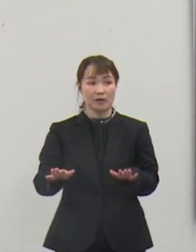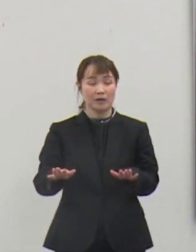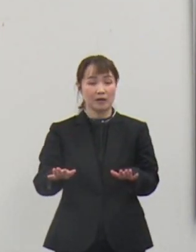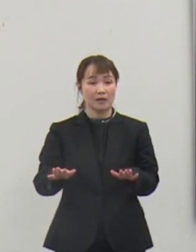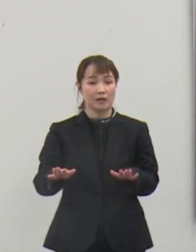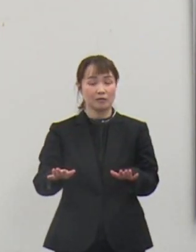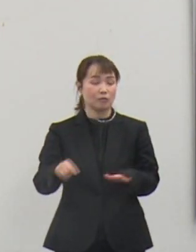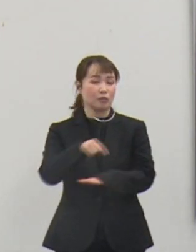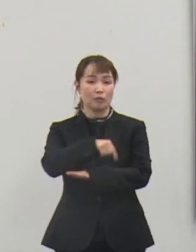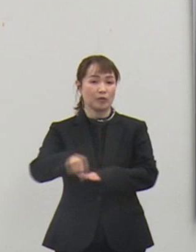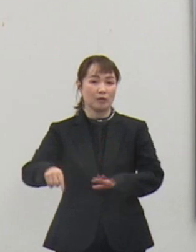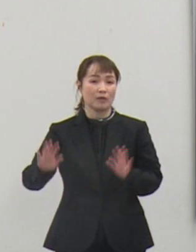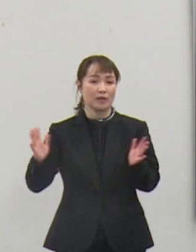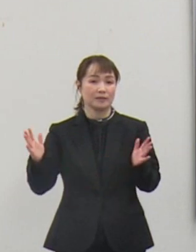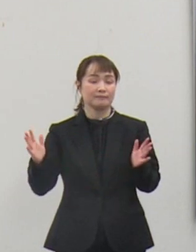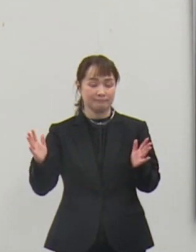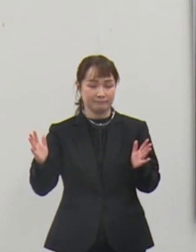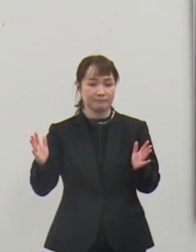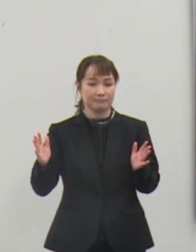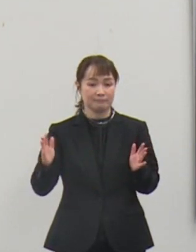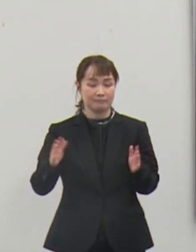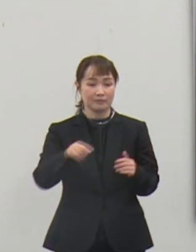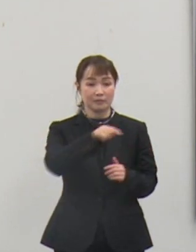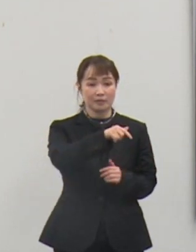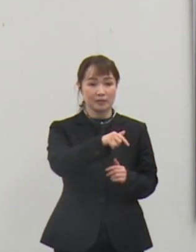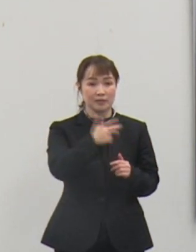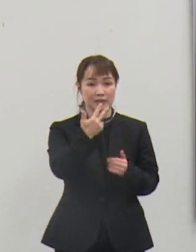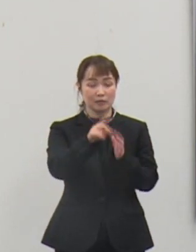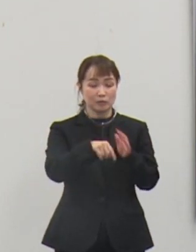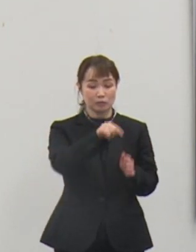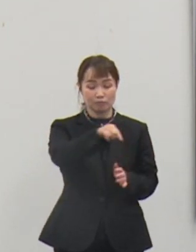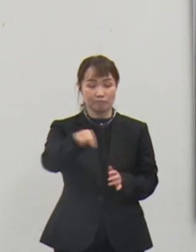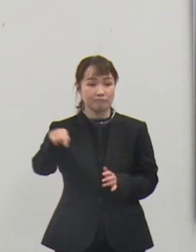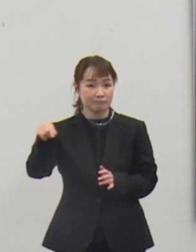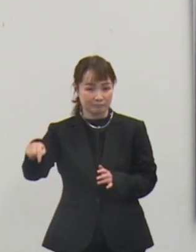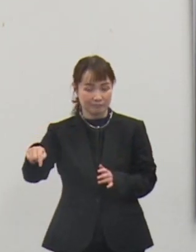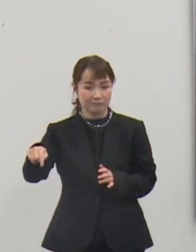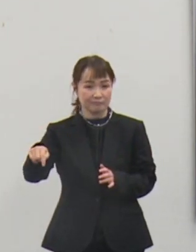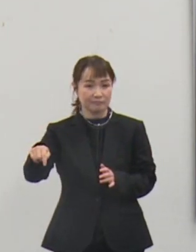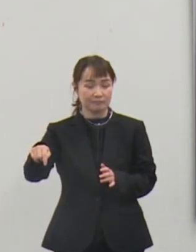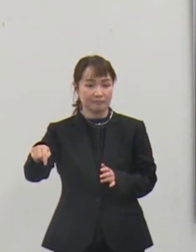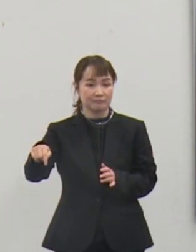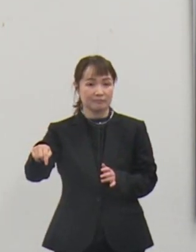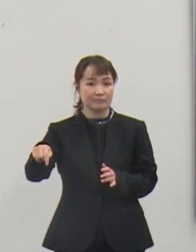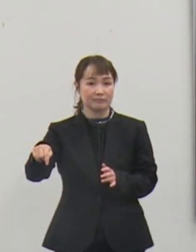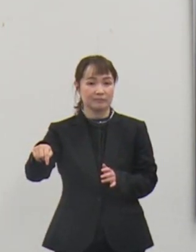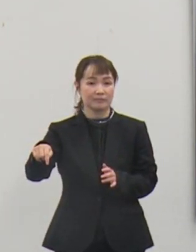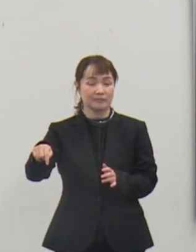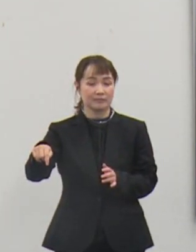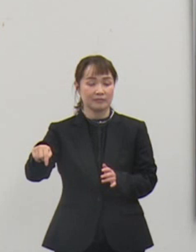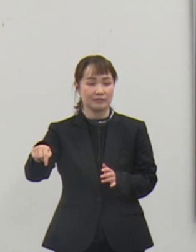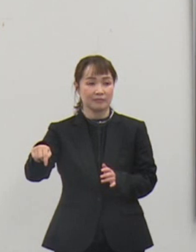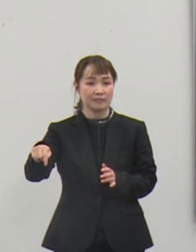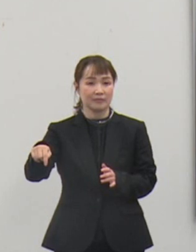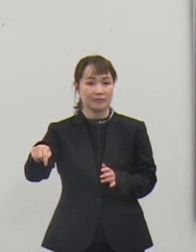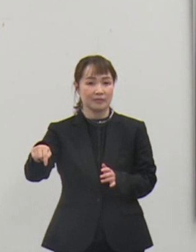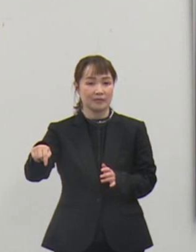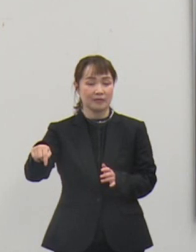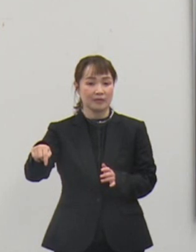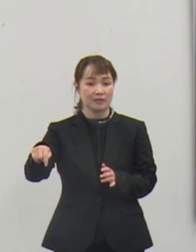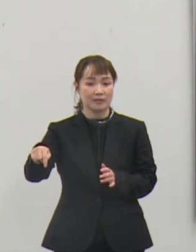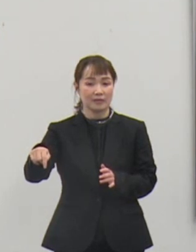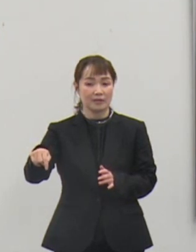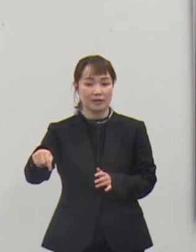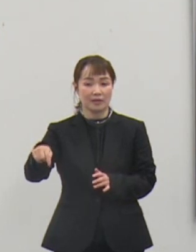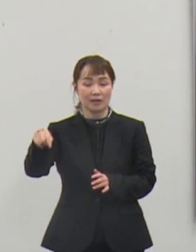ことは予定はしておりませんで、それぞれ各市町村単位で打った方